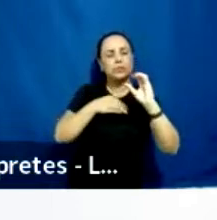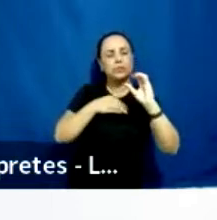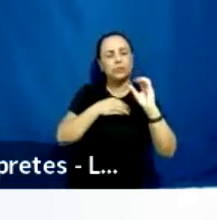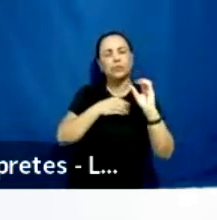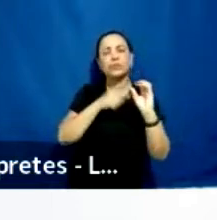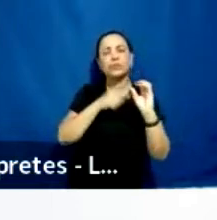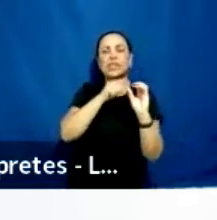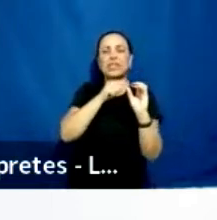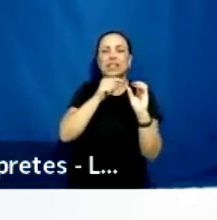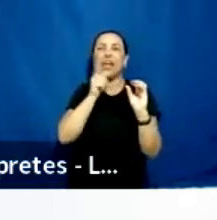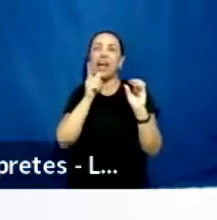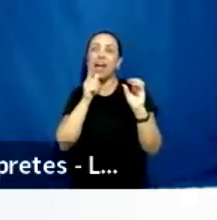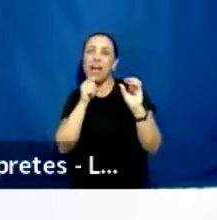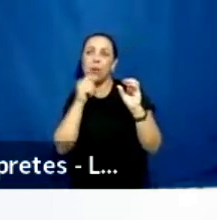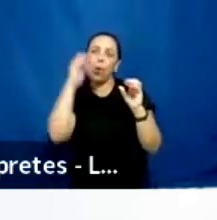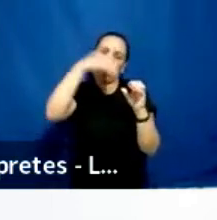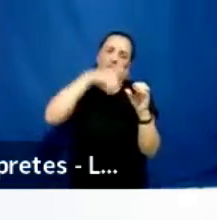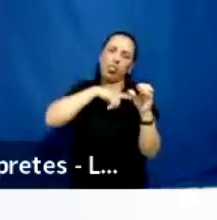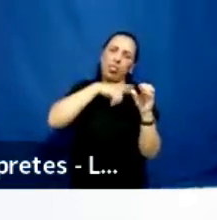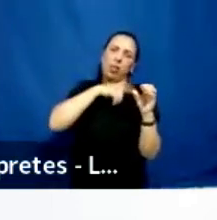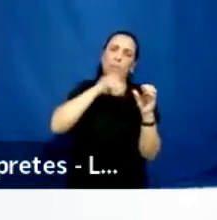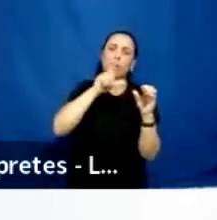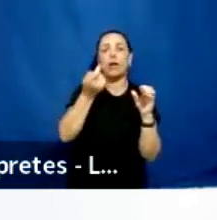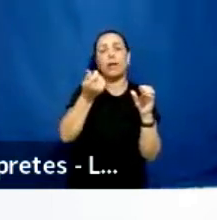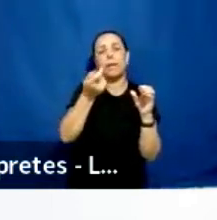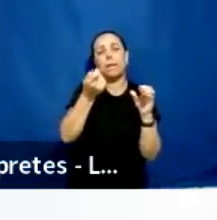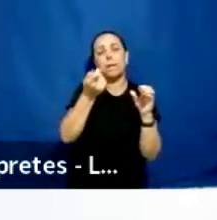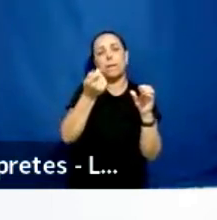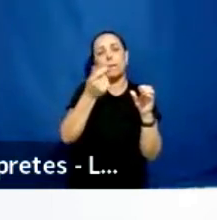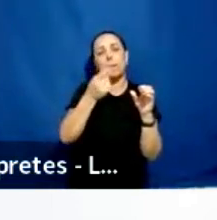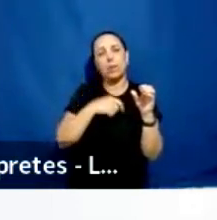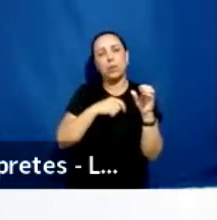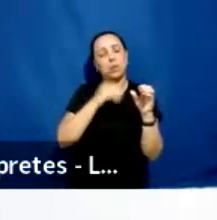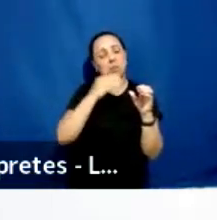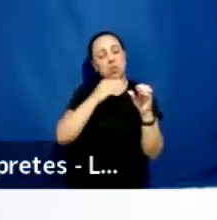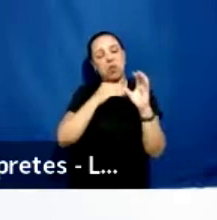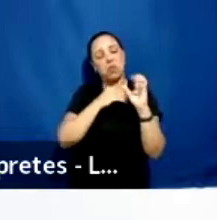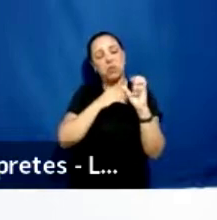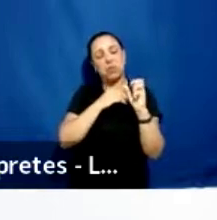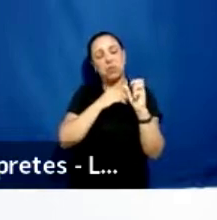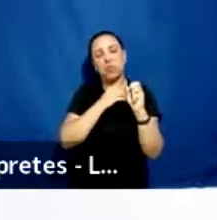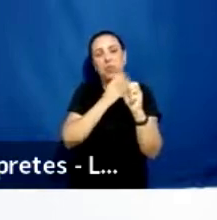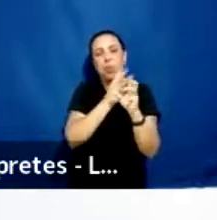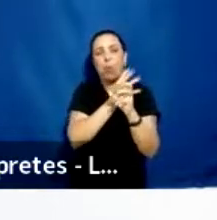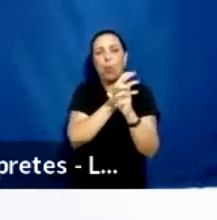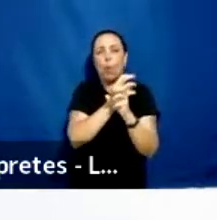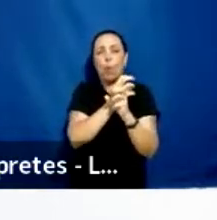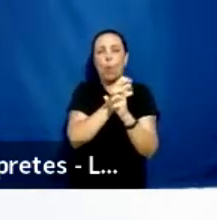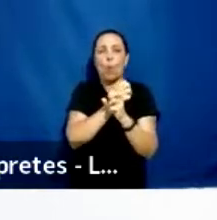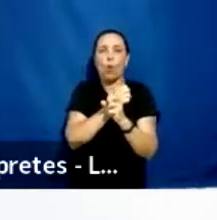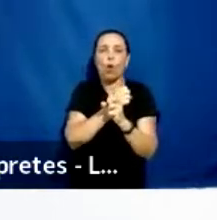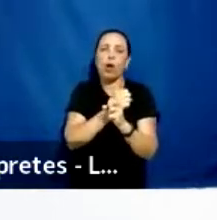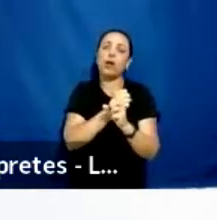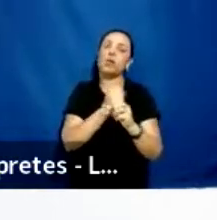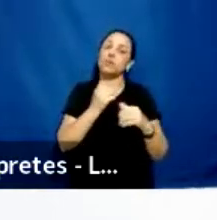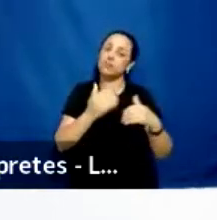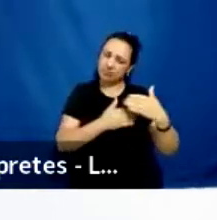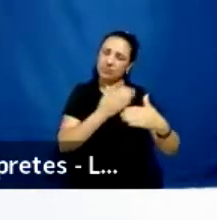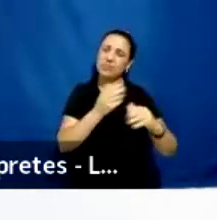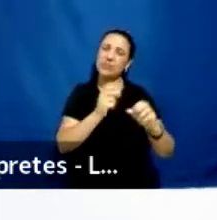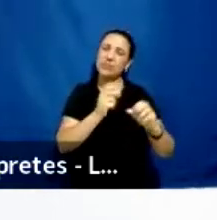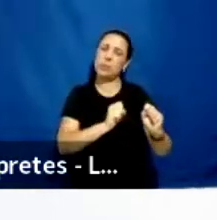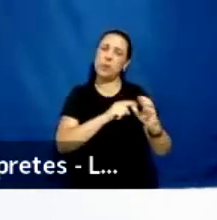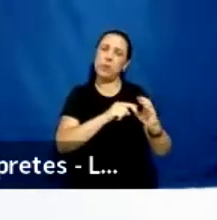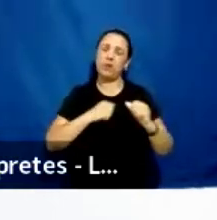parcialmente hidratada ou até mesmo desidratada. Você já sentiu aquela